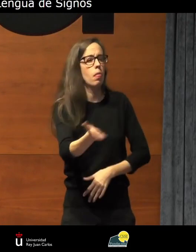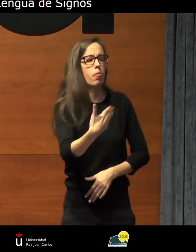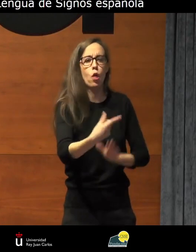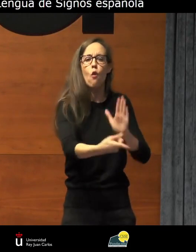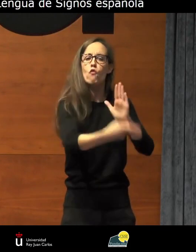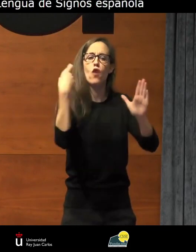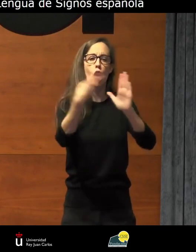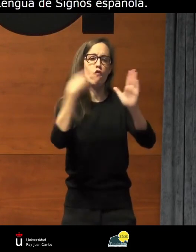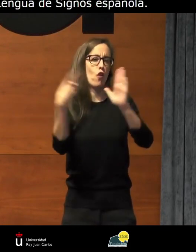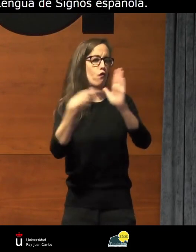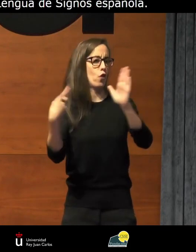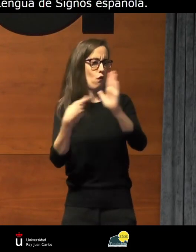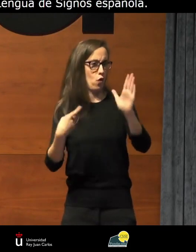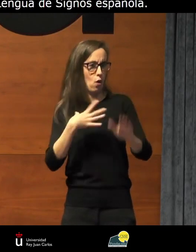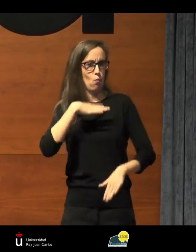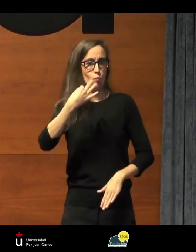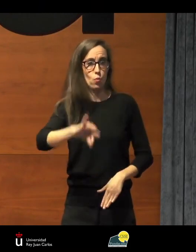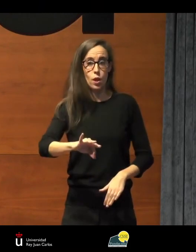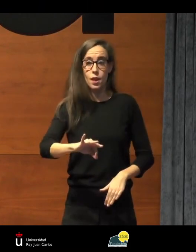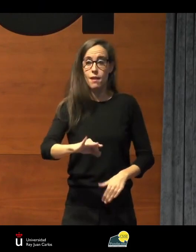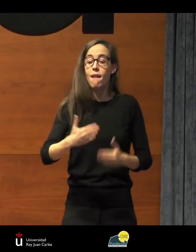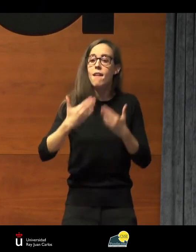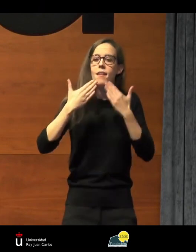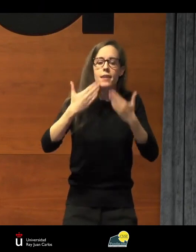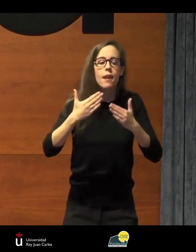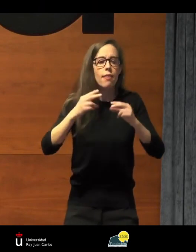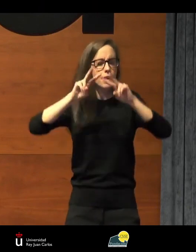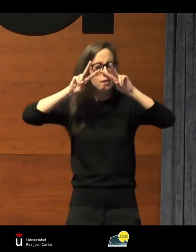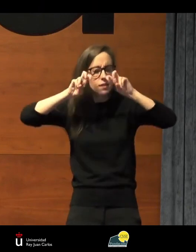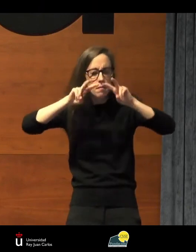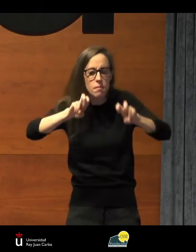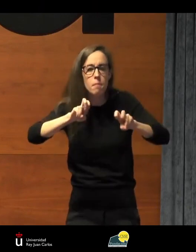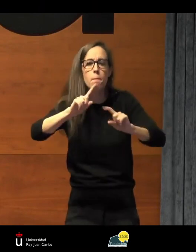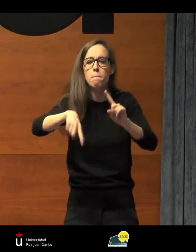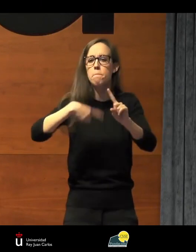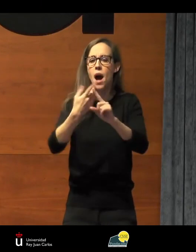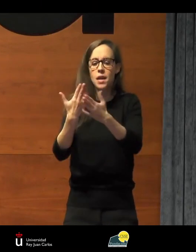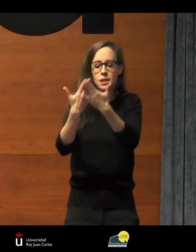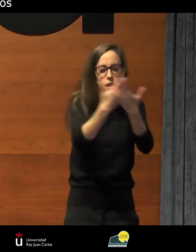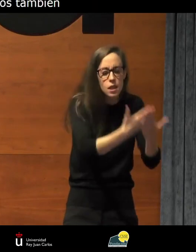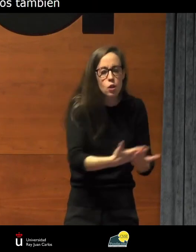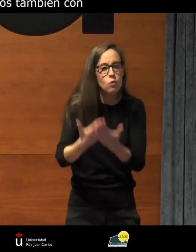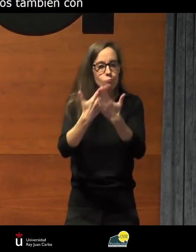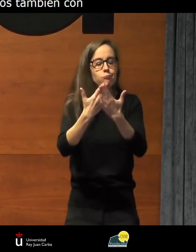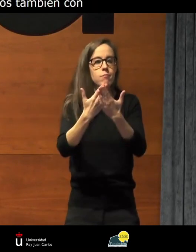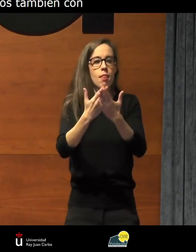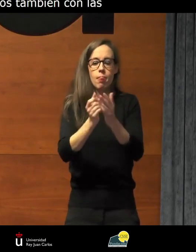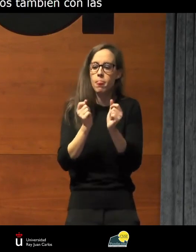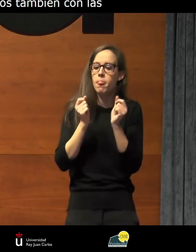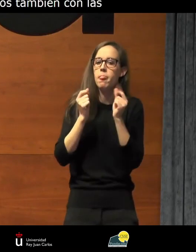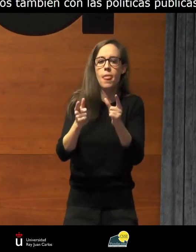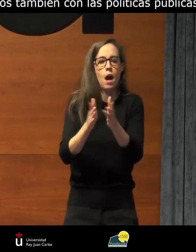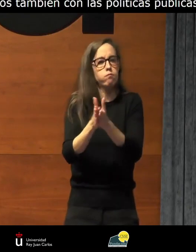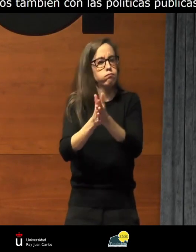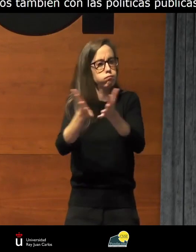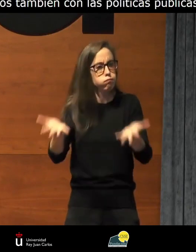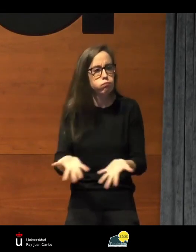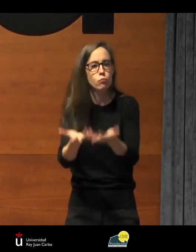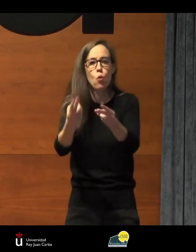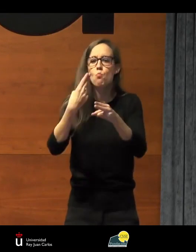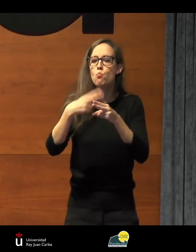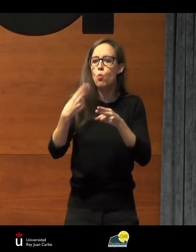española. Solo desde el estudio acertaremos también con las políticas públicas que